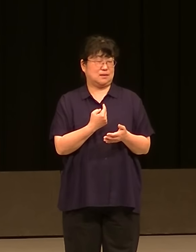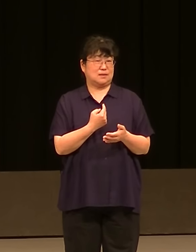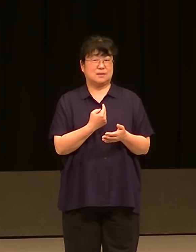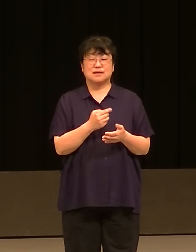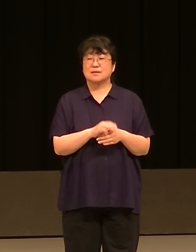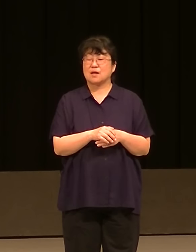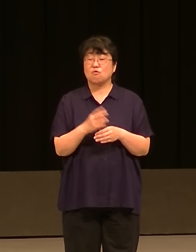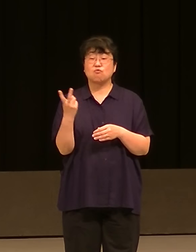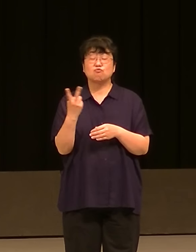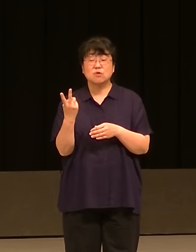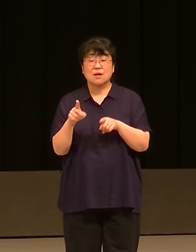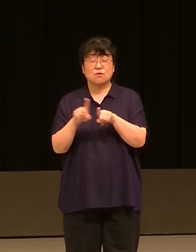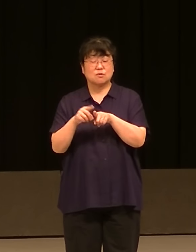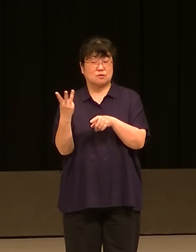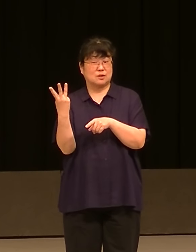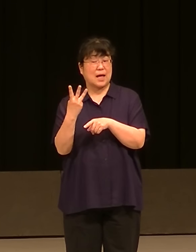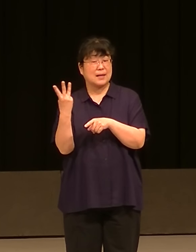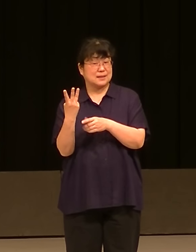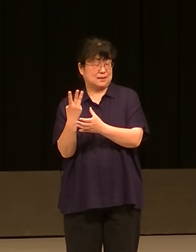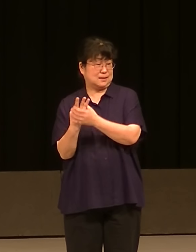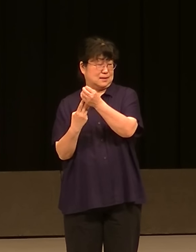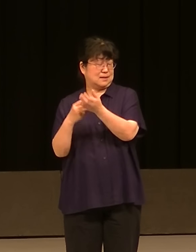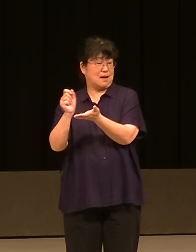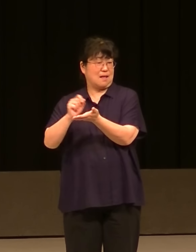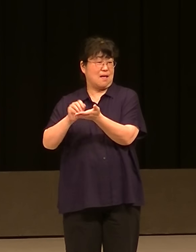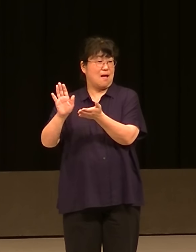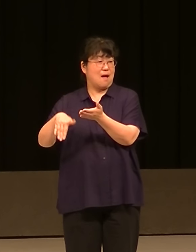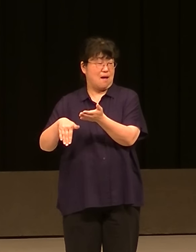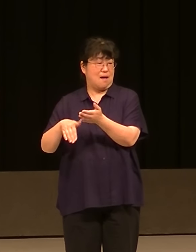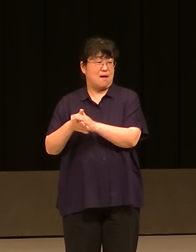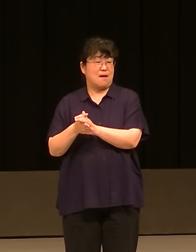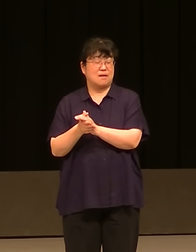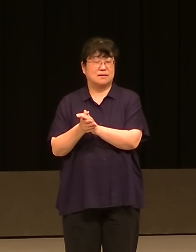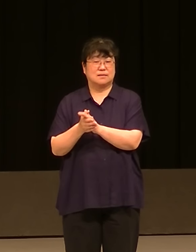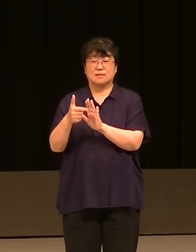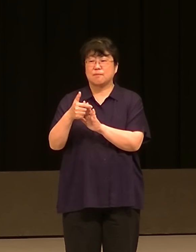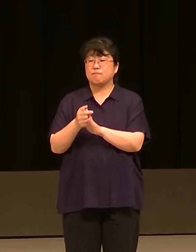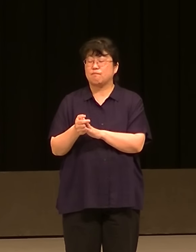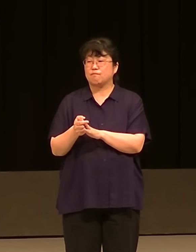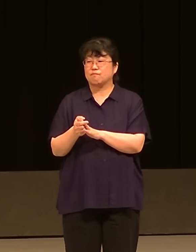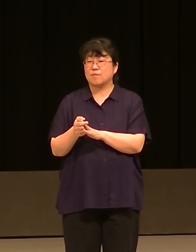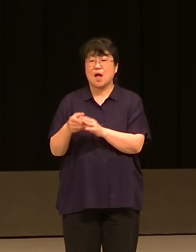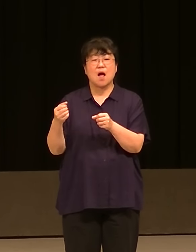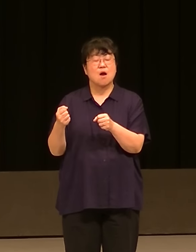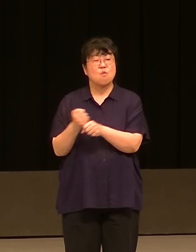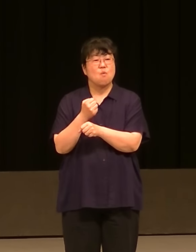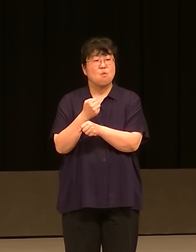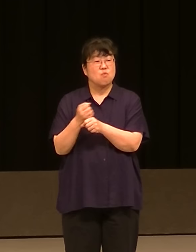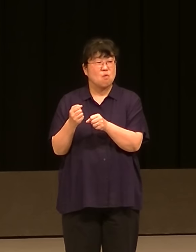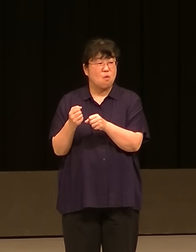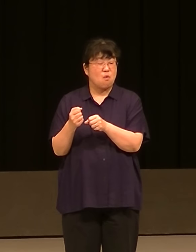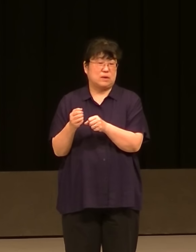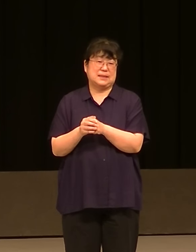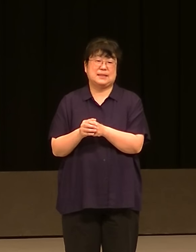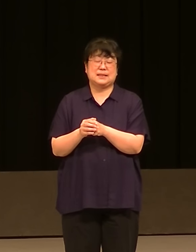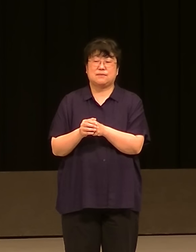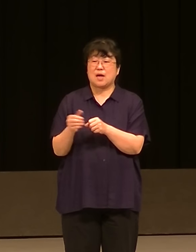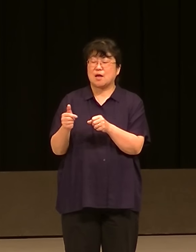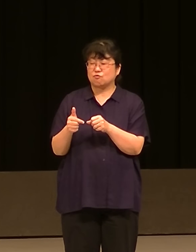2人の方と共著で書かせていただきました延辺暴動に分け入るフランシスコ教皇の警